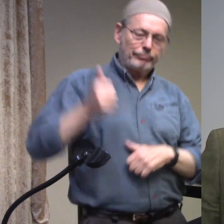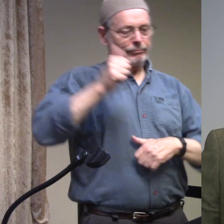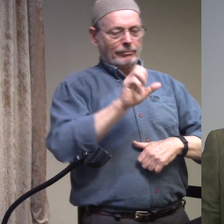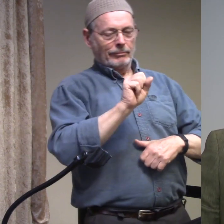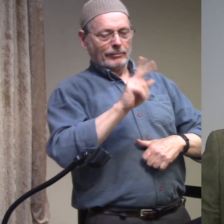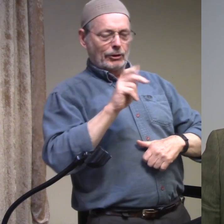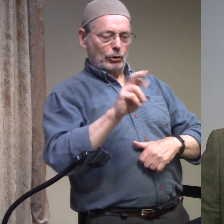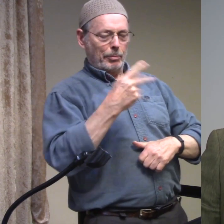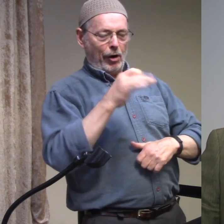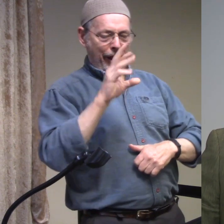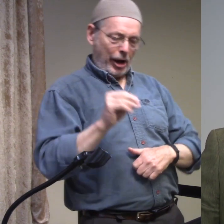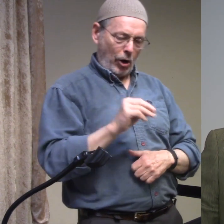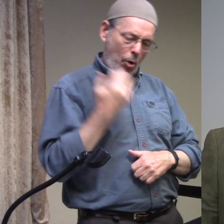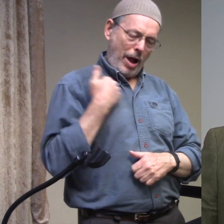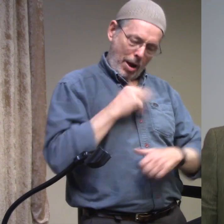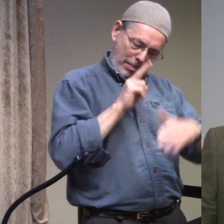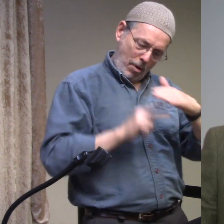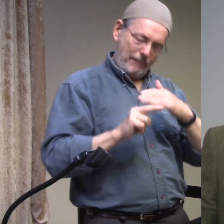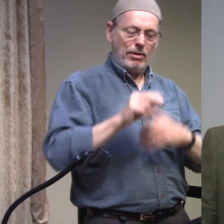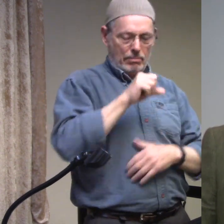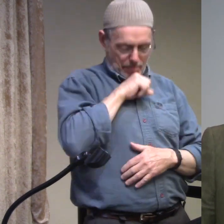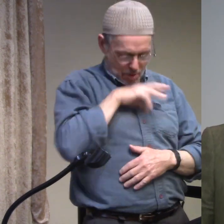Muhammad Sallallahu Alaihi Wasallam.